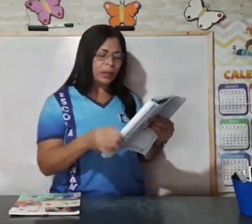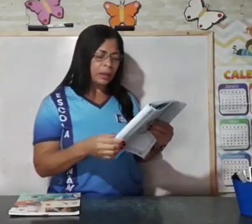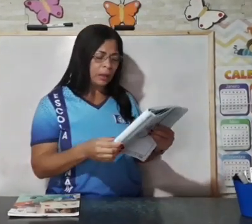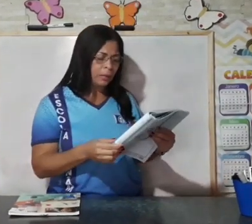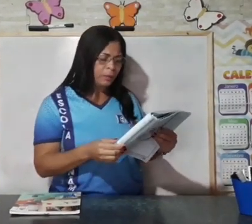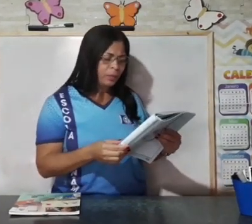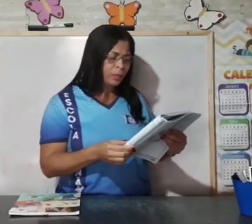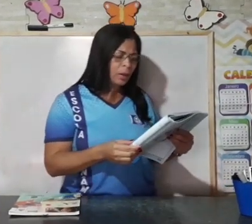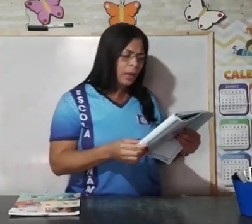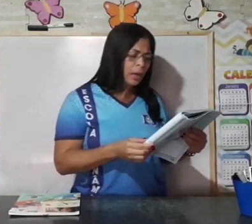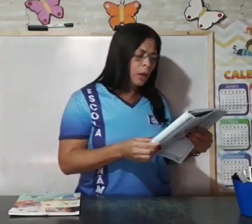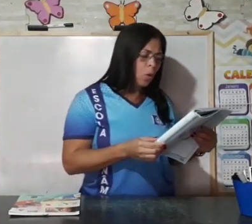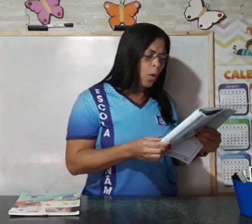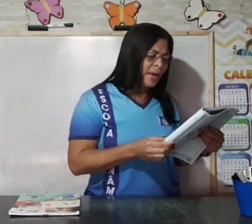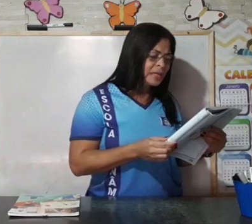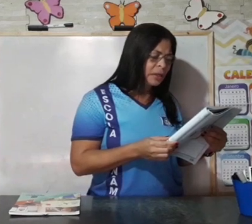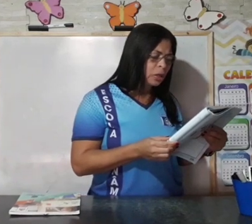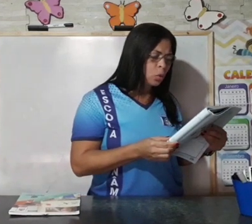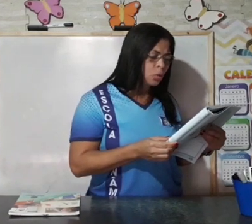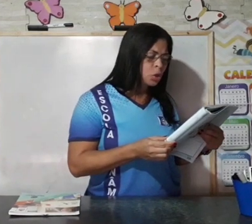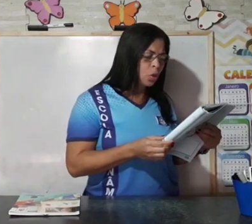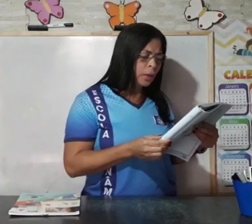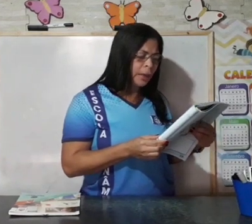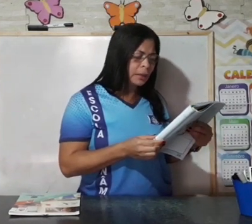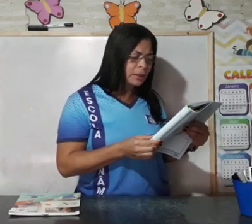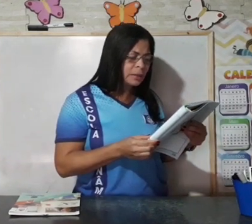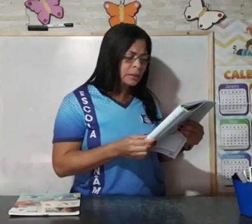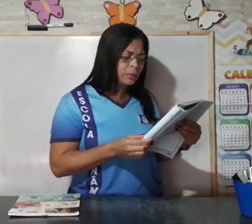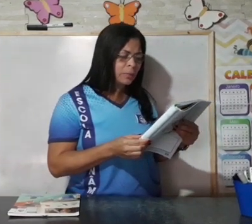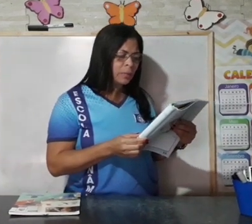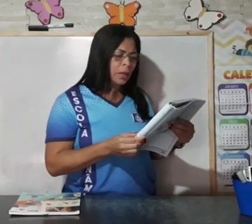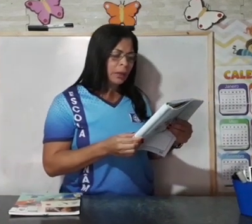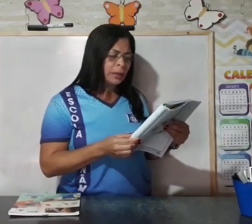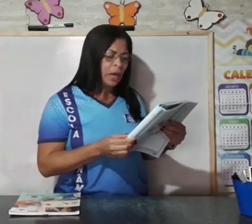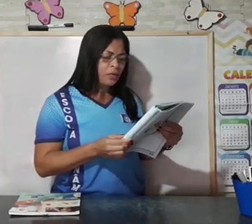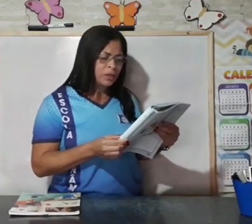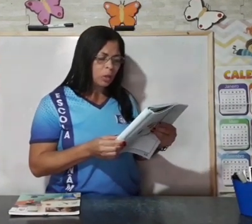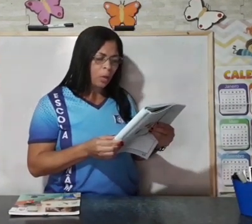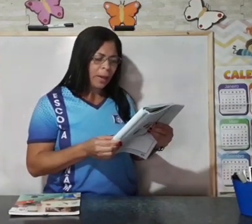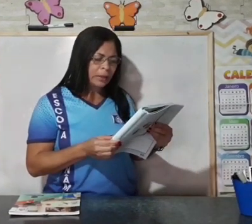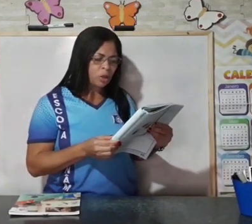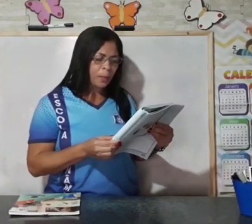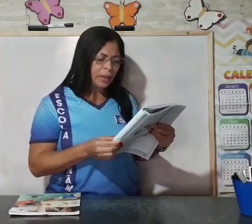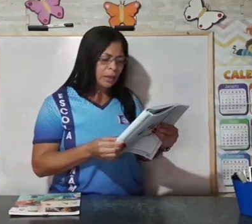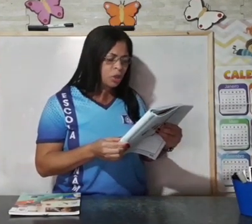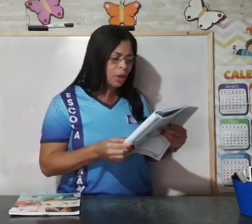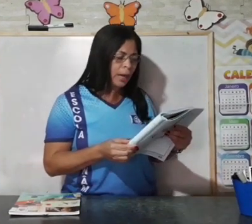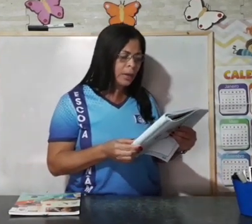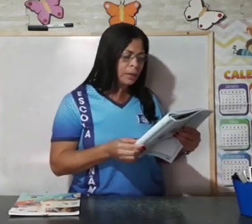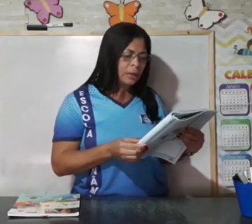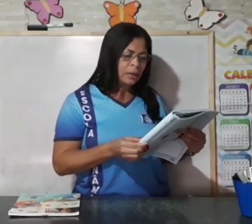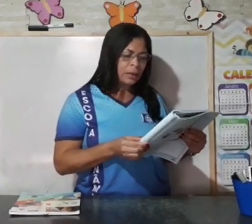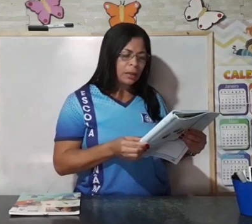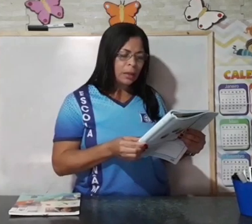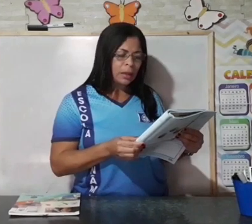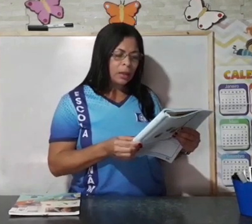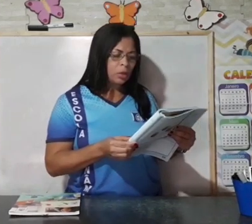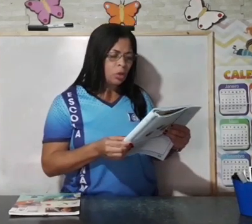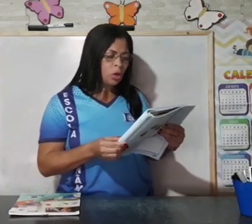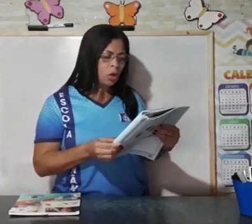aqui, quais atitudes concretas devem ser tomadas para deixar